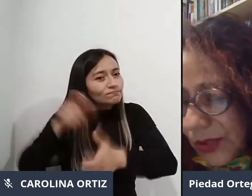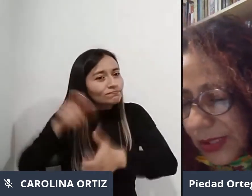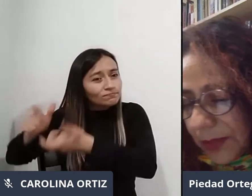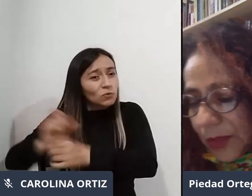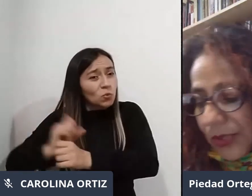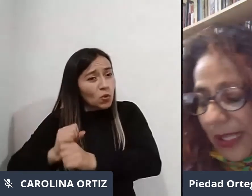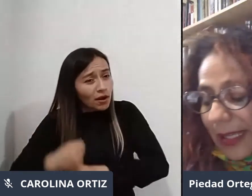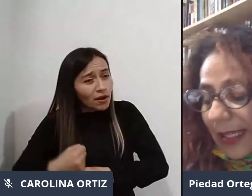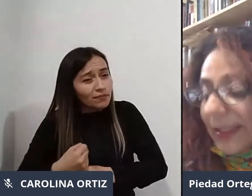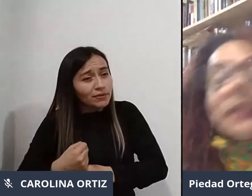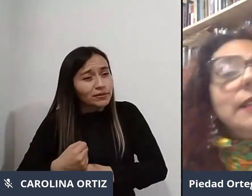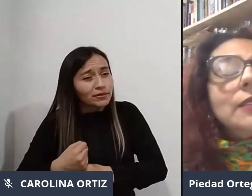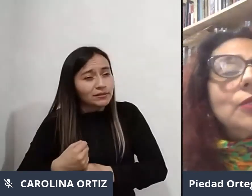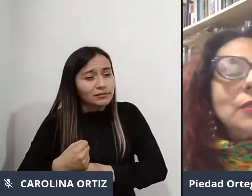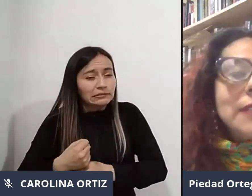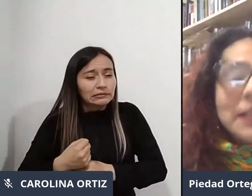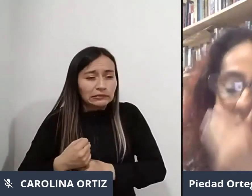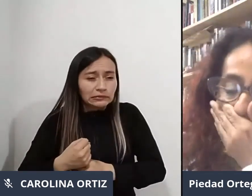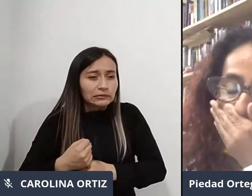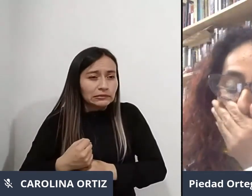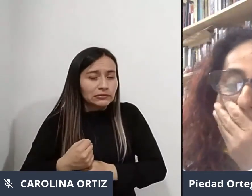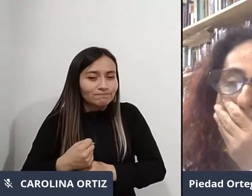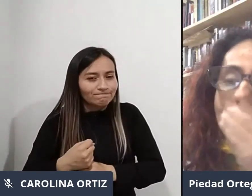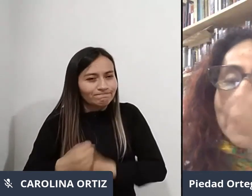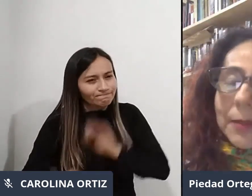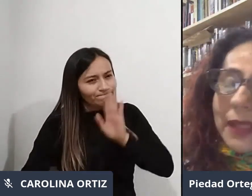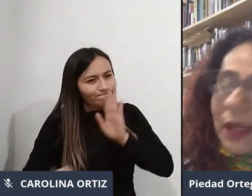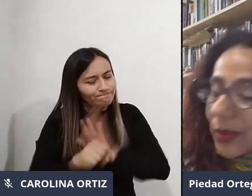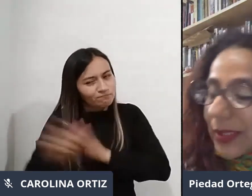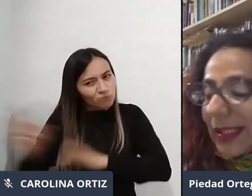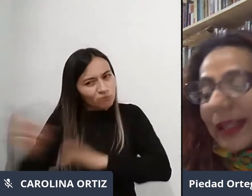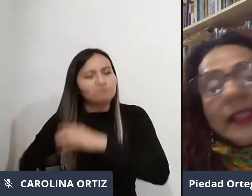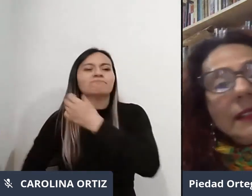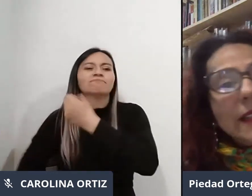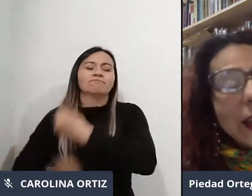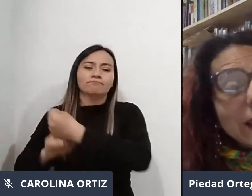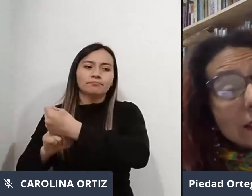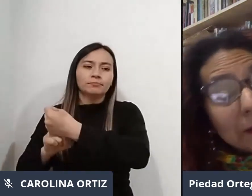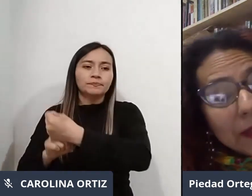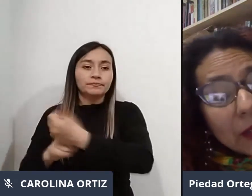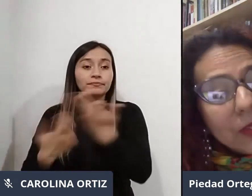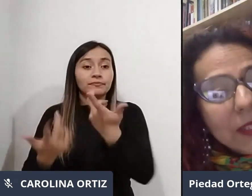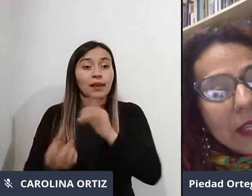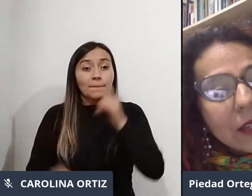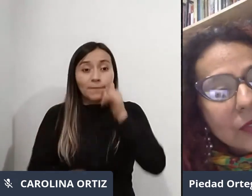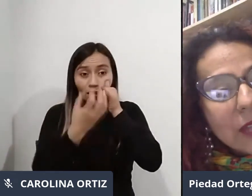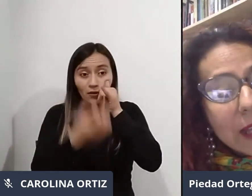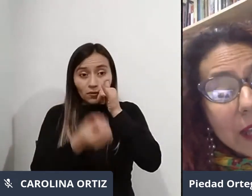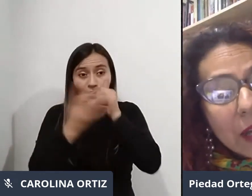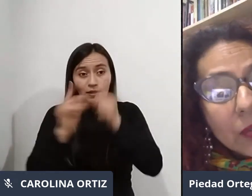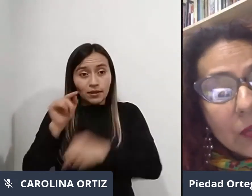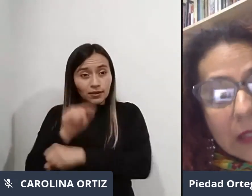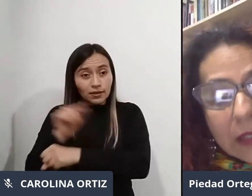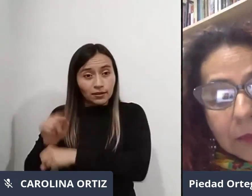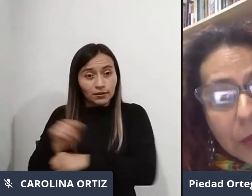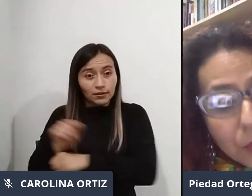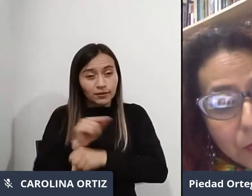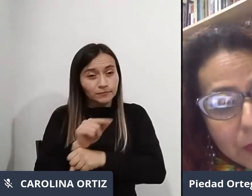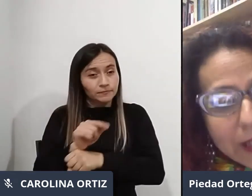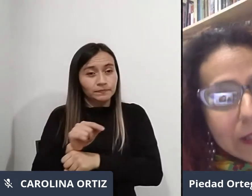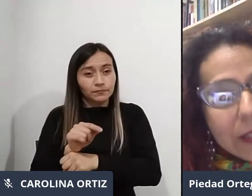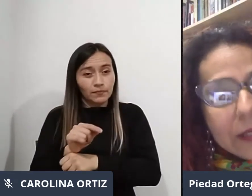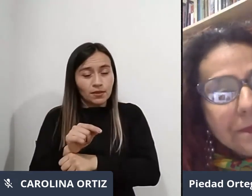fortaleciendo estos símbolos. Decir entonces que la pedagogía crítica, esta pedagogía que nos ha legado